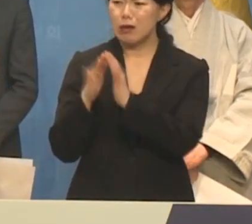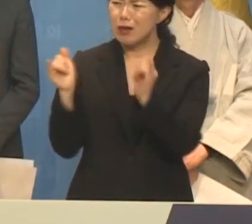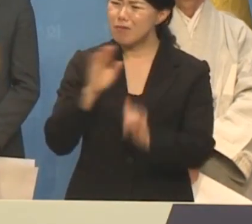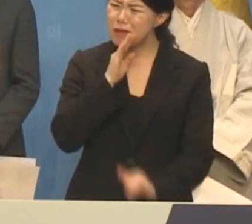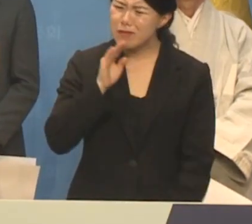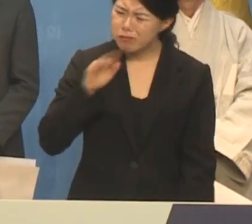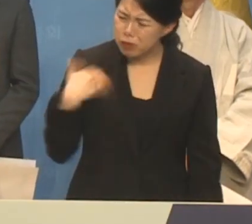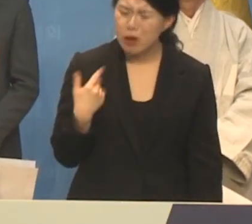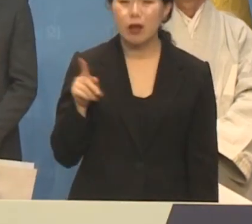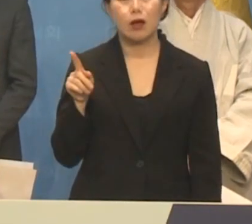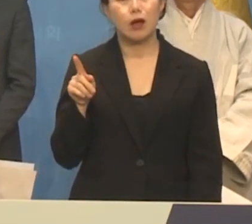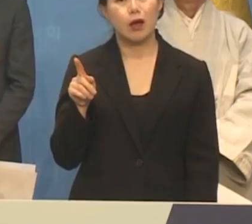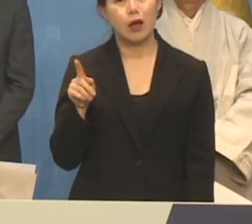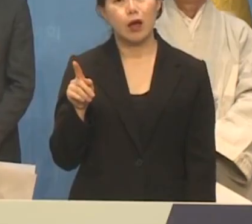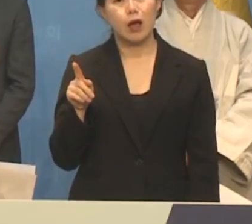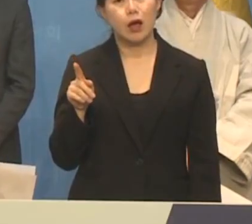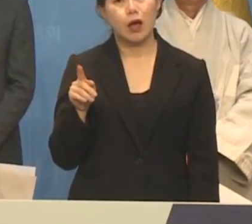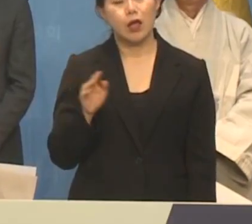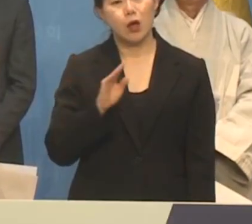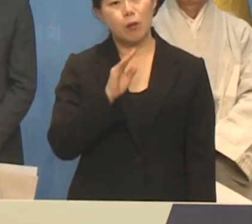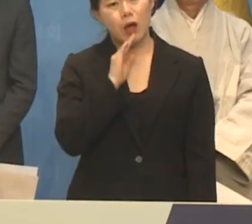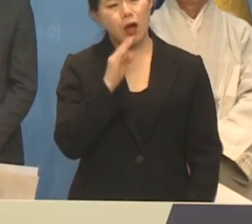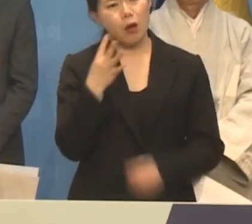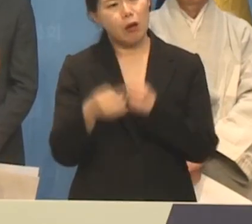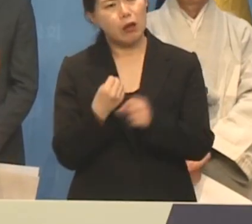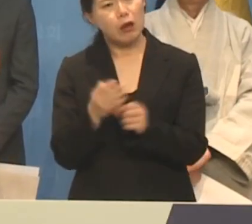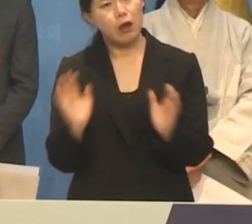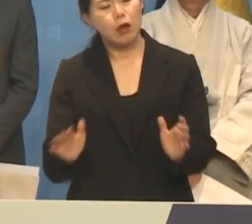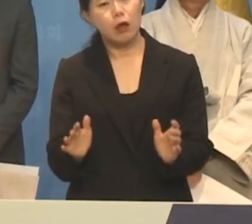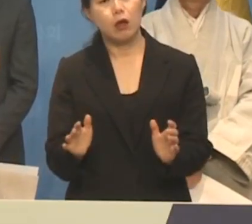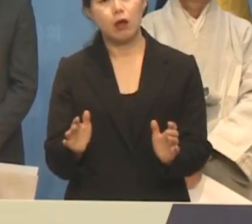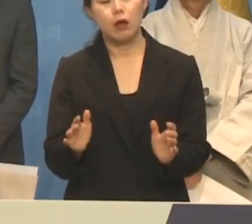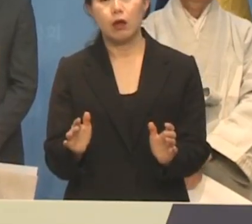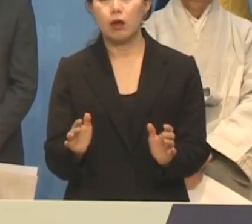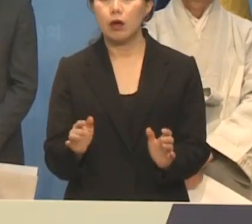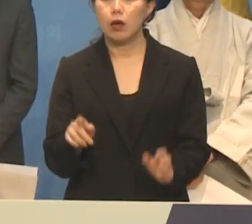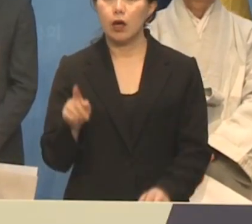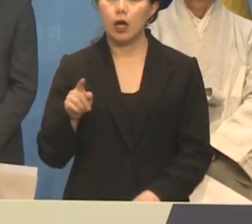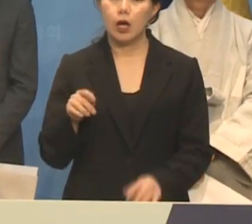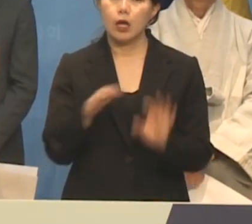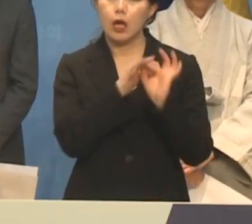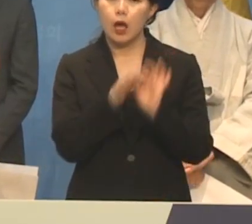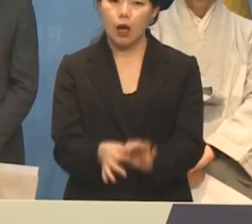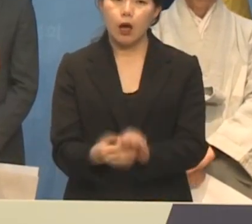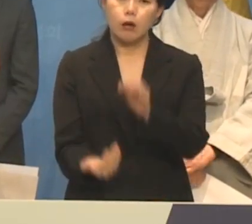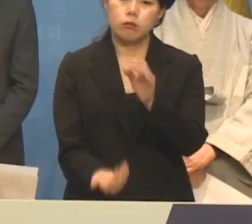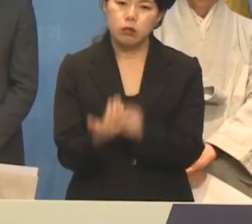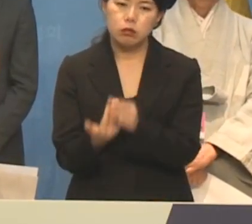않아요. 하도 수십 년간을 40여 년간을 이런 일을 겪다 보니까